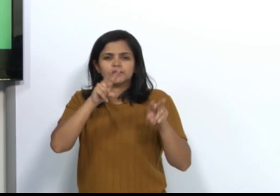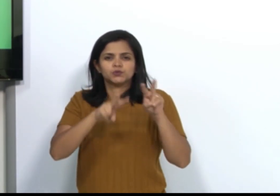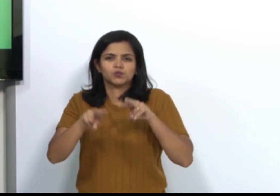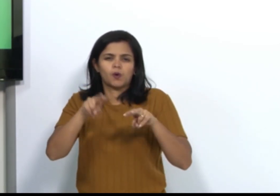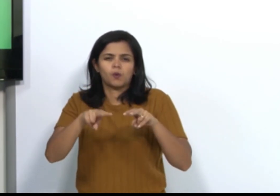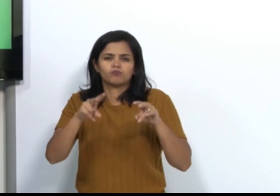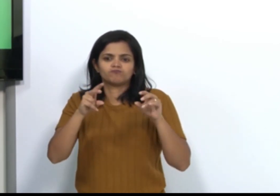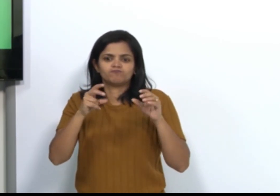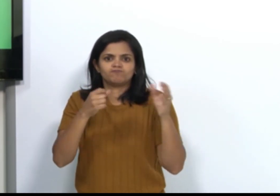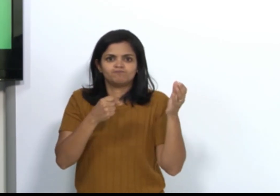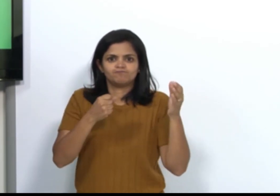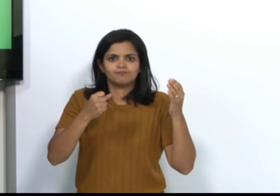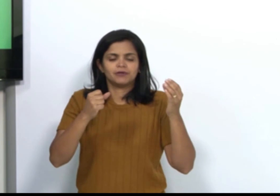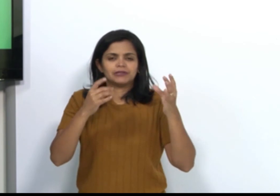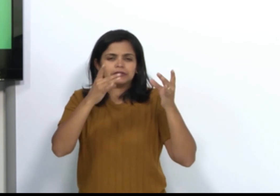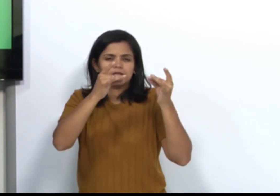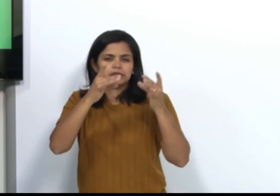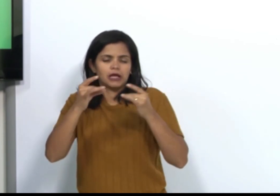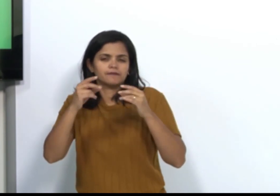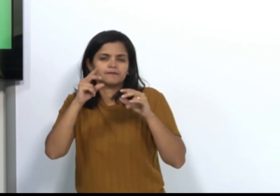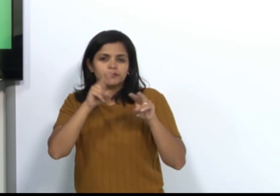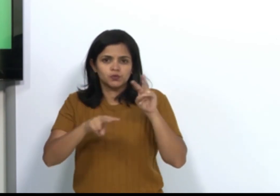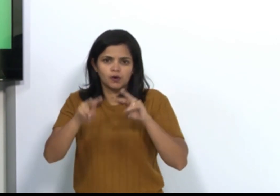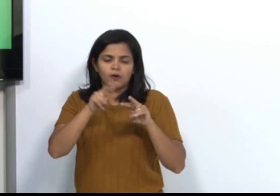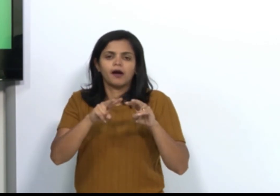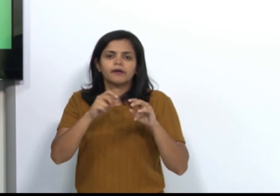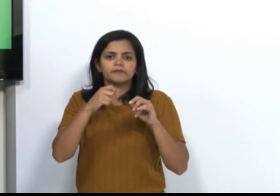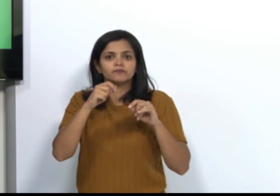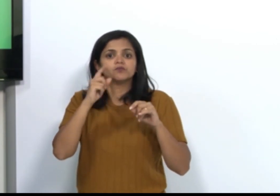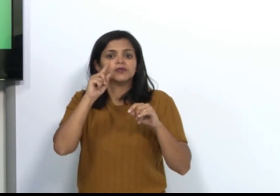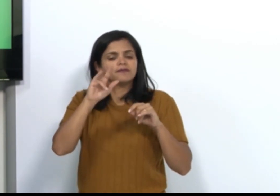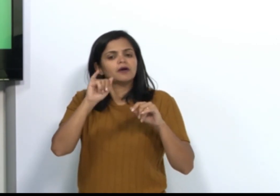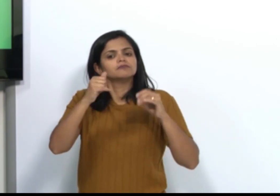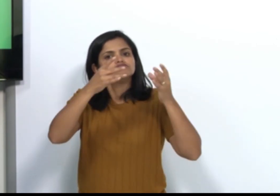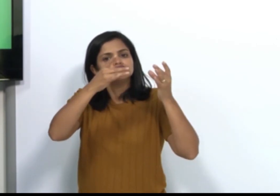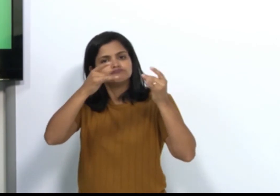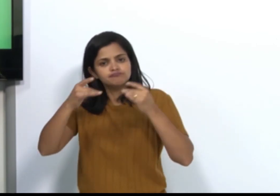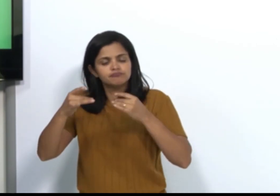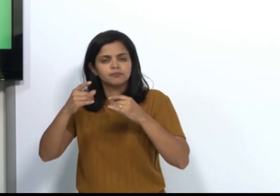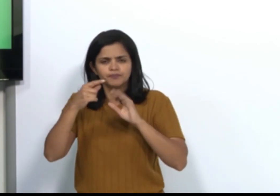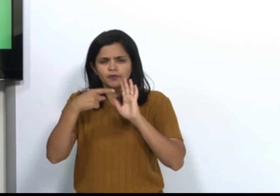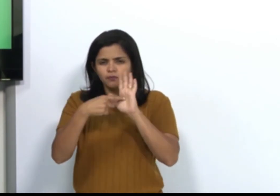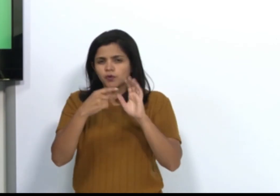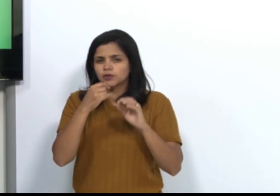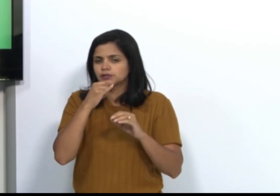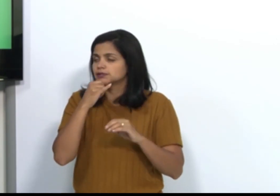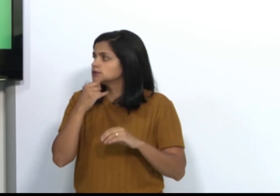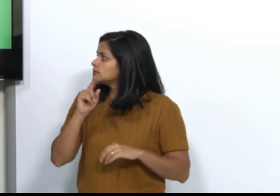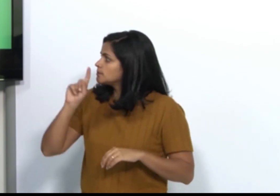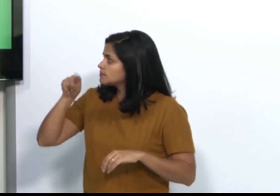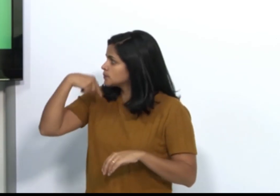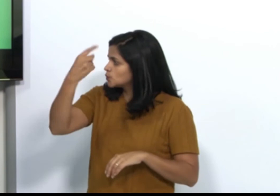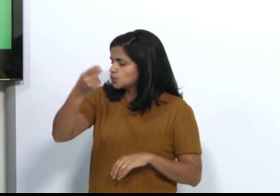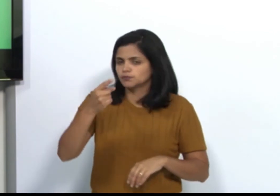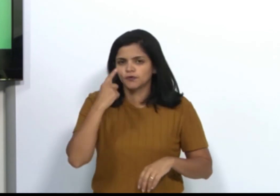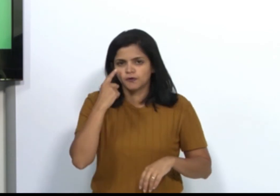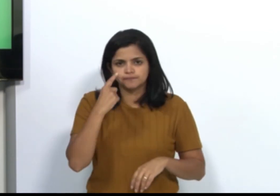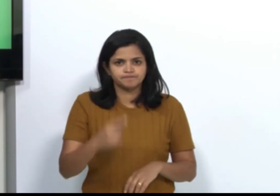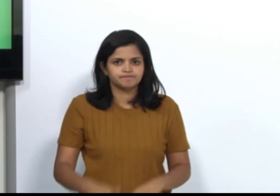DV, porque é visual, está detalhando alguma coisa. Deixa eu mostrar a vocês o exemplo no